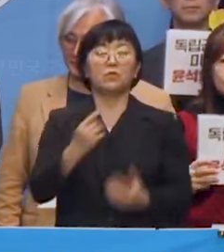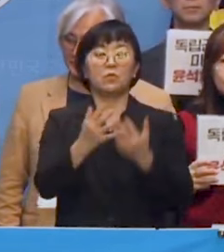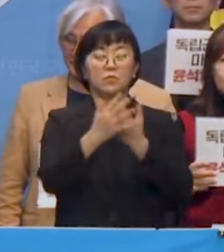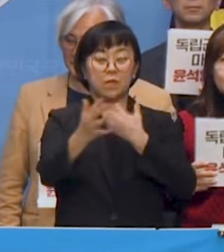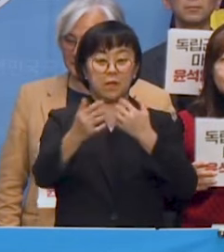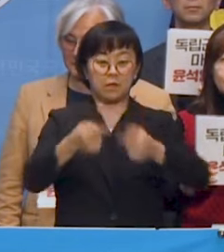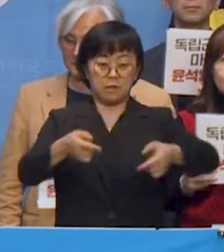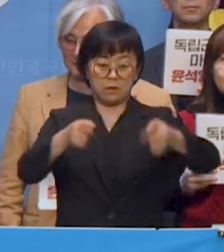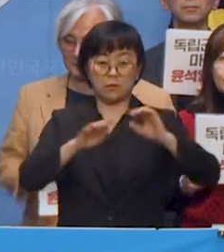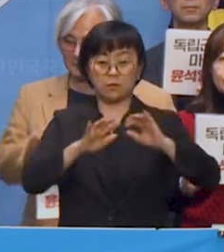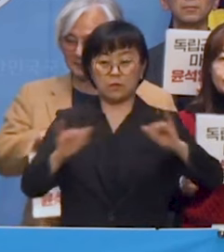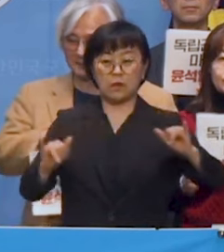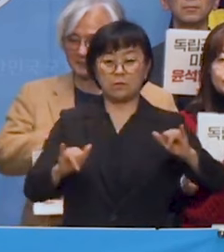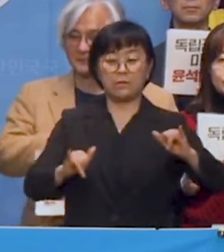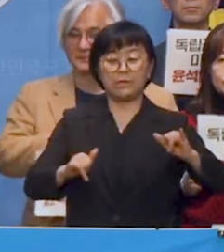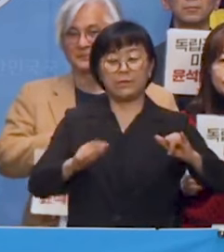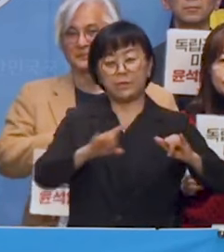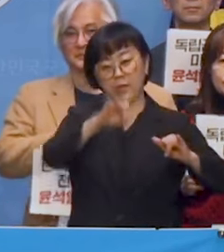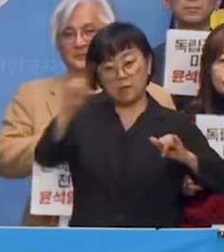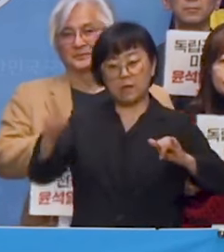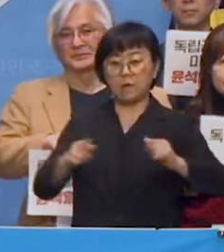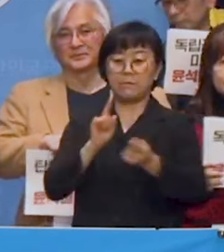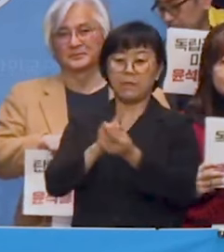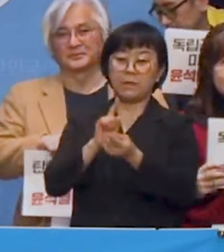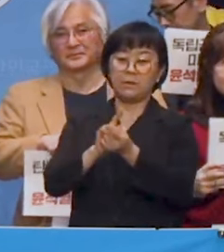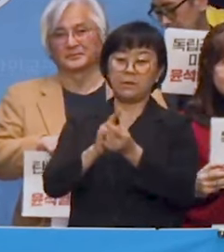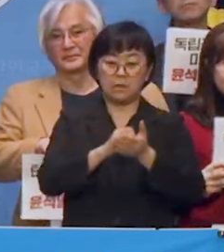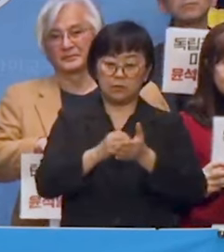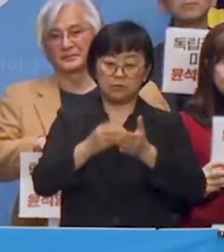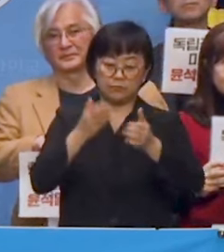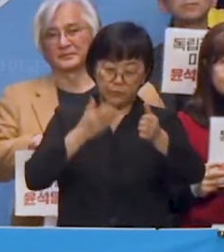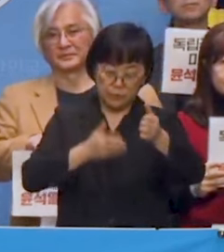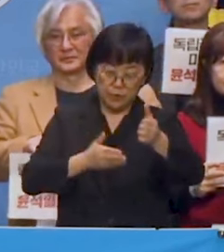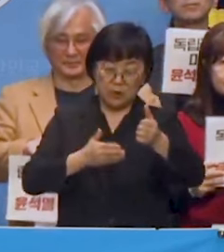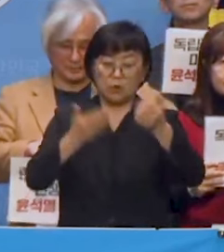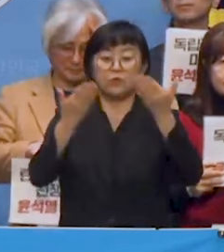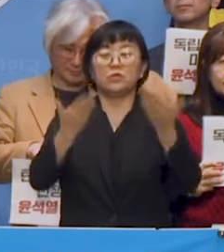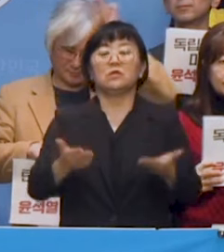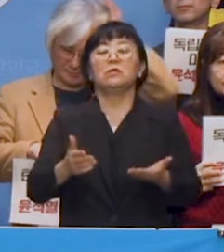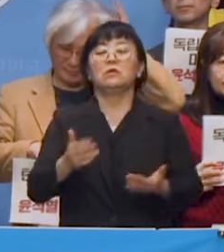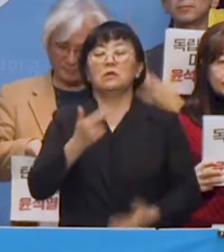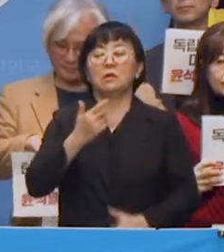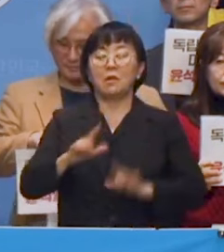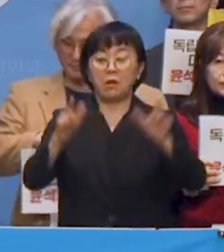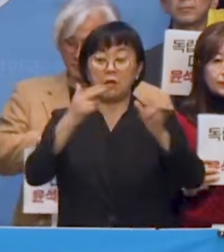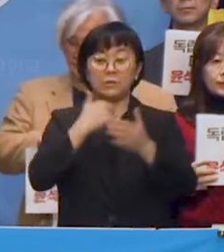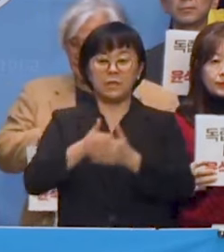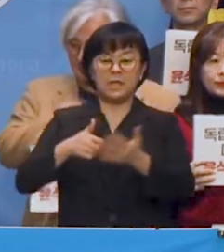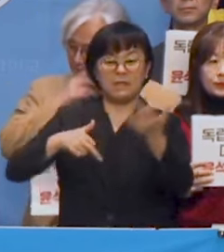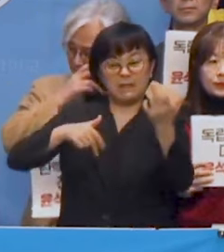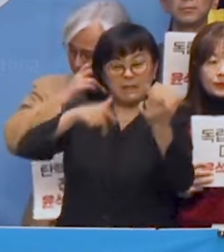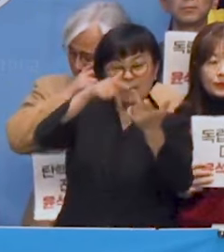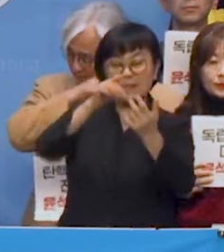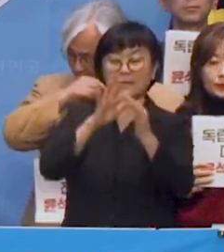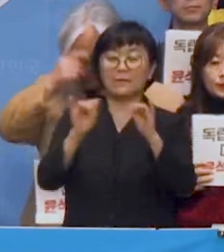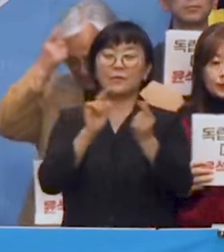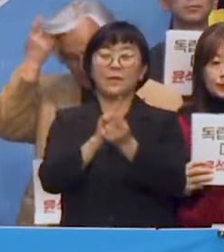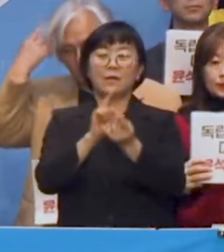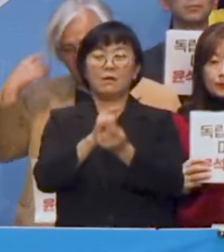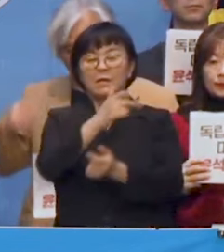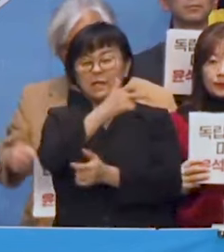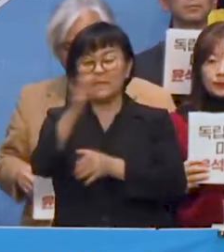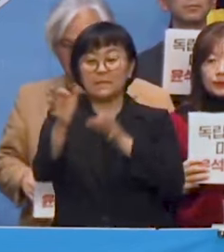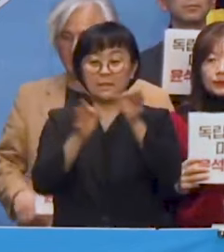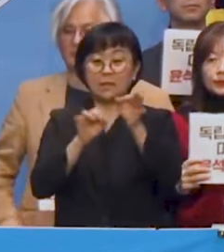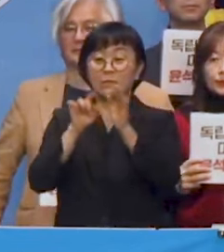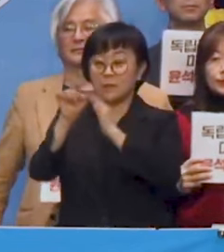나오는 분들 한 분 한 분을 만나면서 당 가입을 호소하고 휴일도 없이 등산객분들을 만나고 큰 장터가